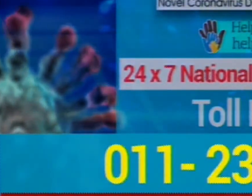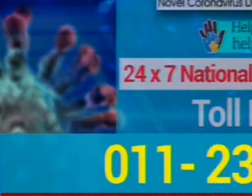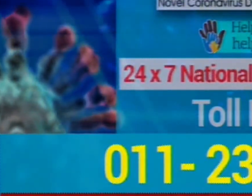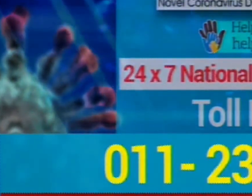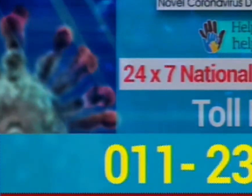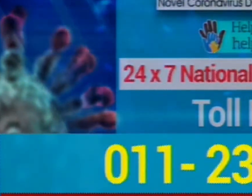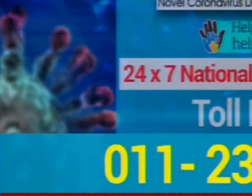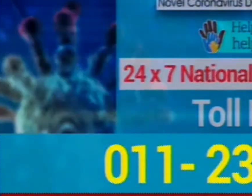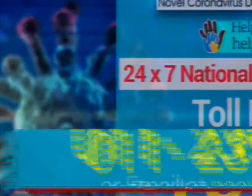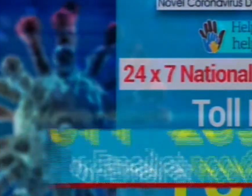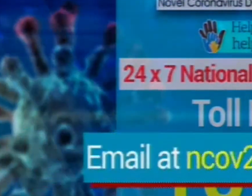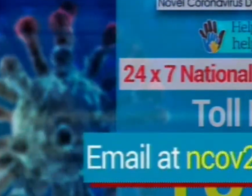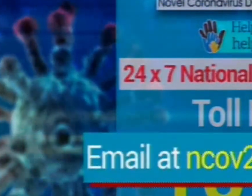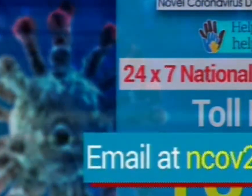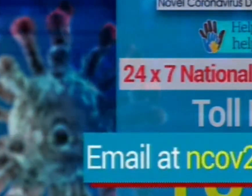23978046। ईमेल करें